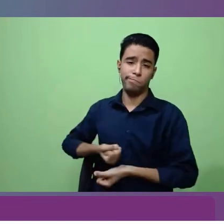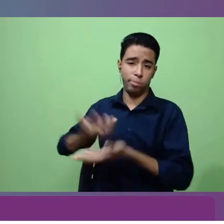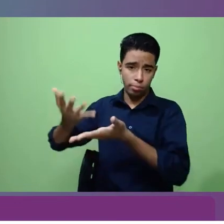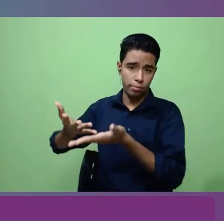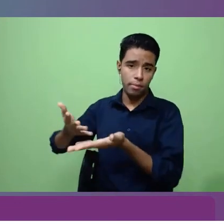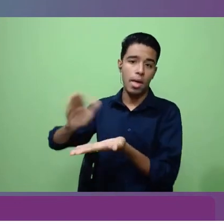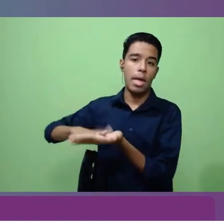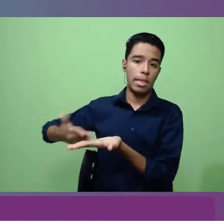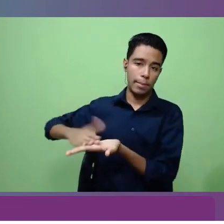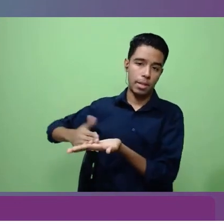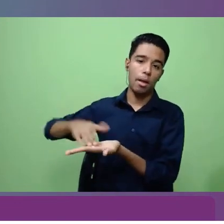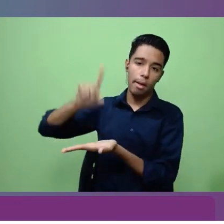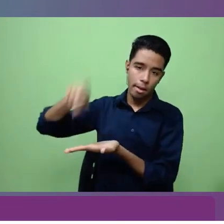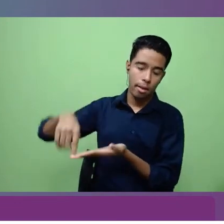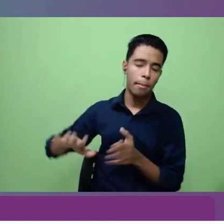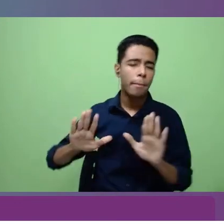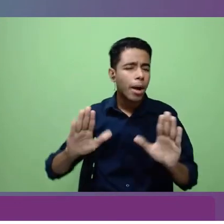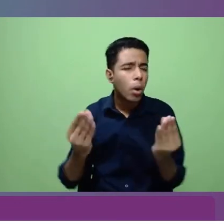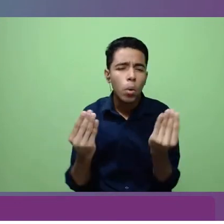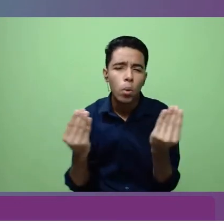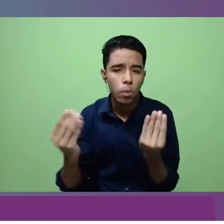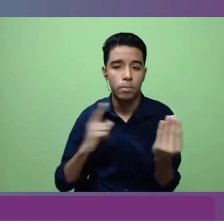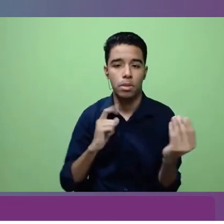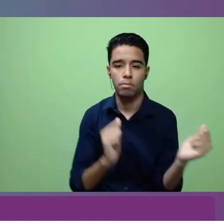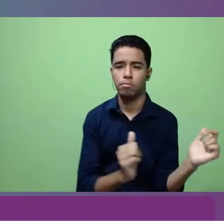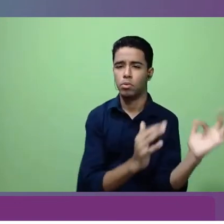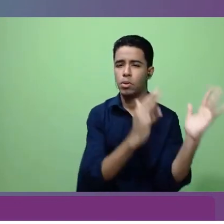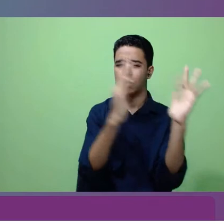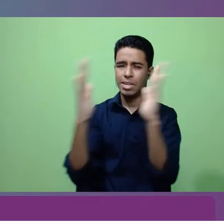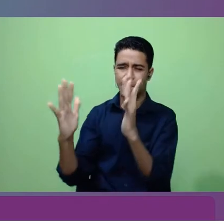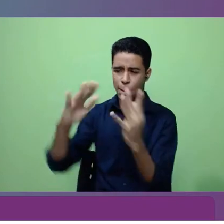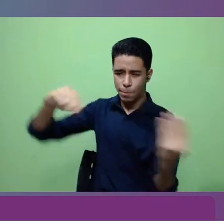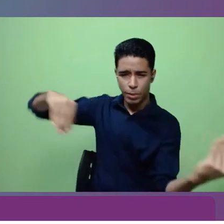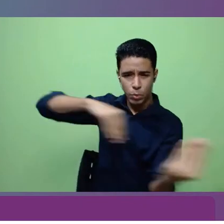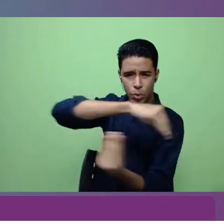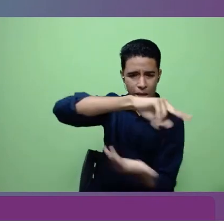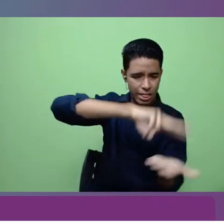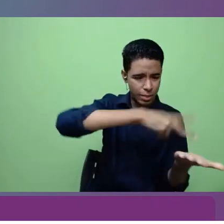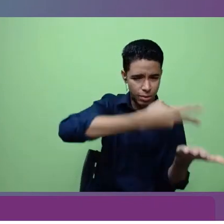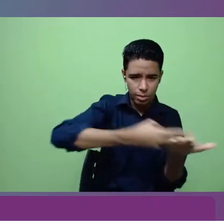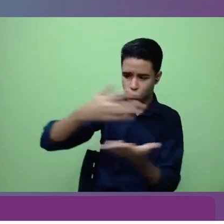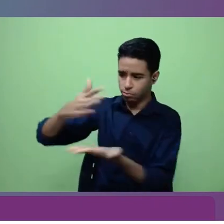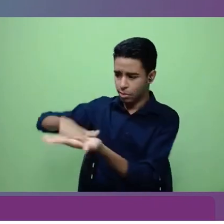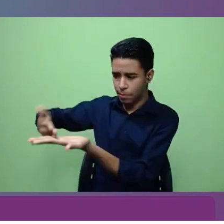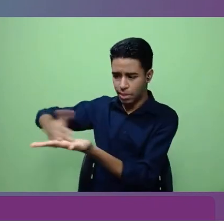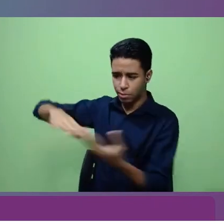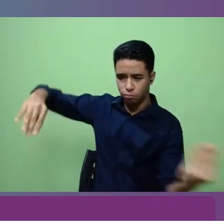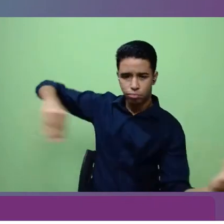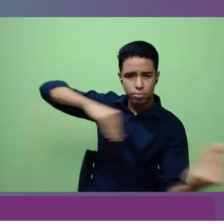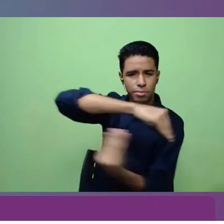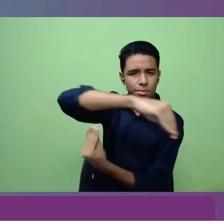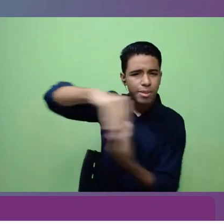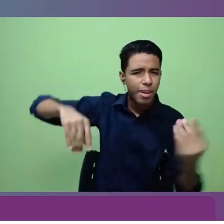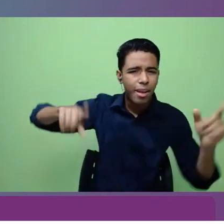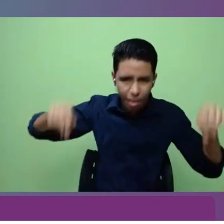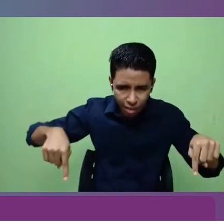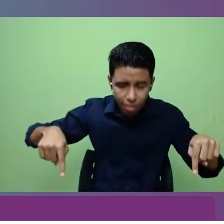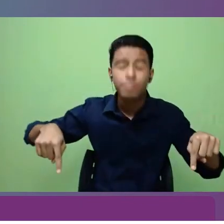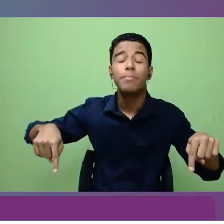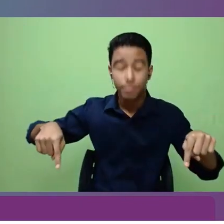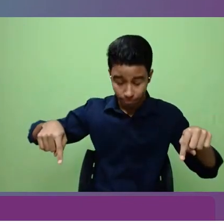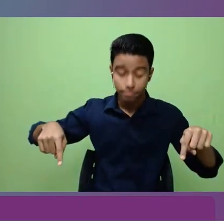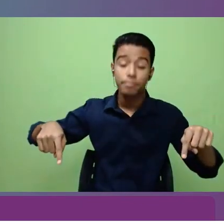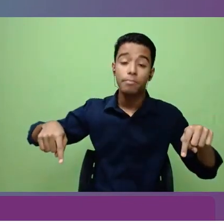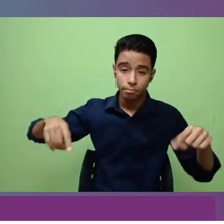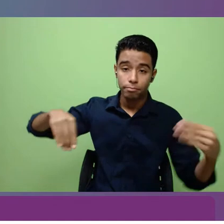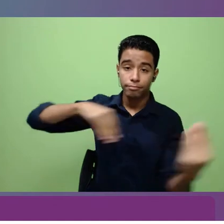interpretação. Como que funciona isso? É um processo híbrido, então? Sim, é um processo híbrido. Por quê? Eu,